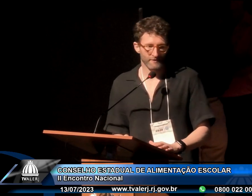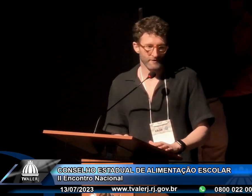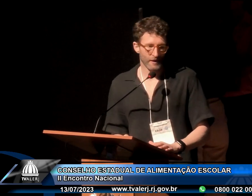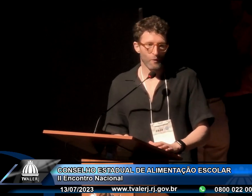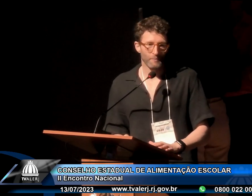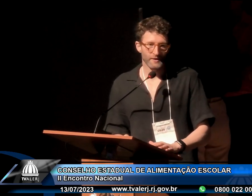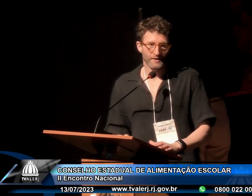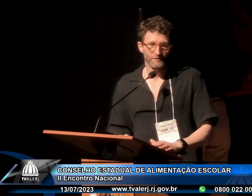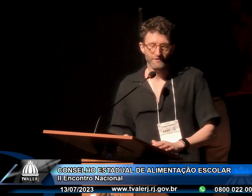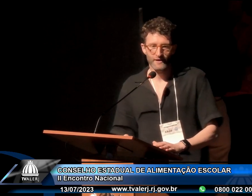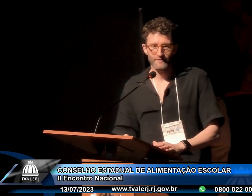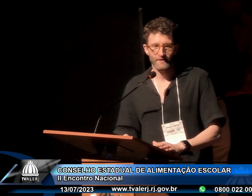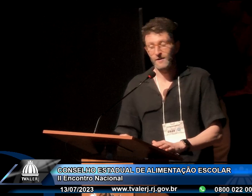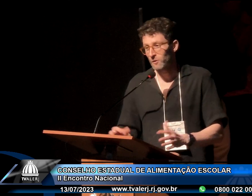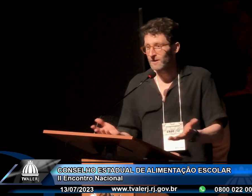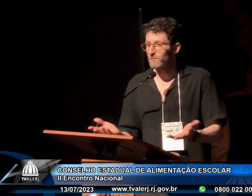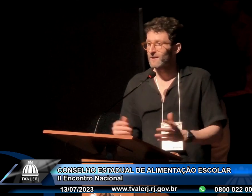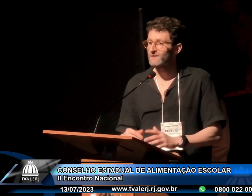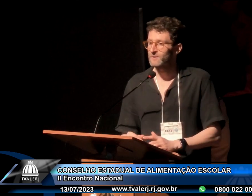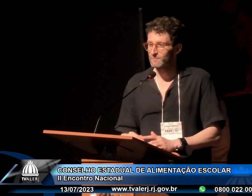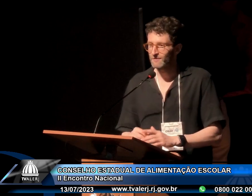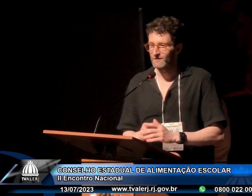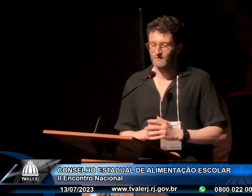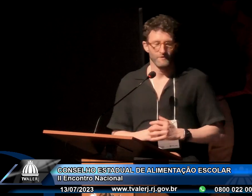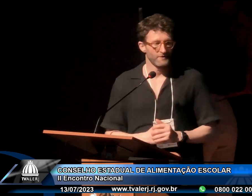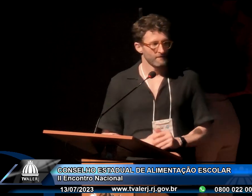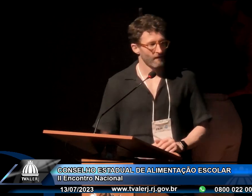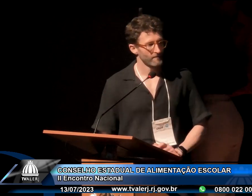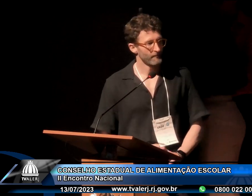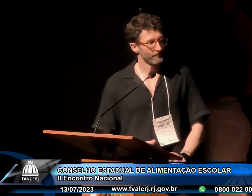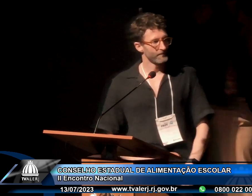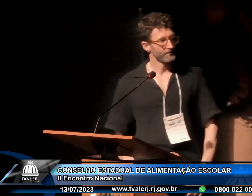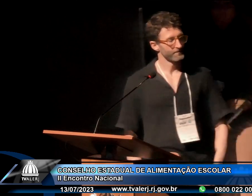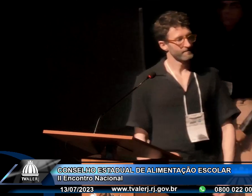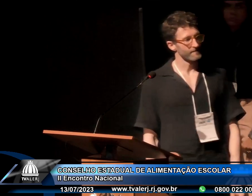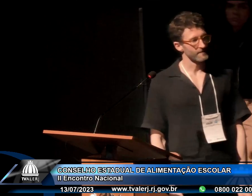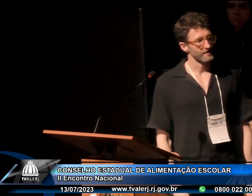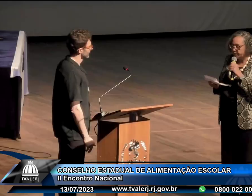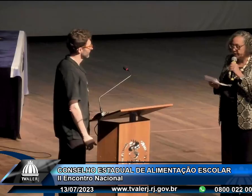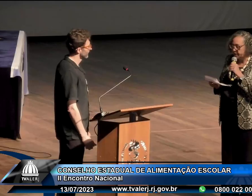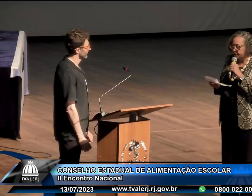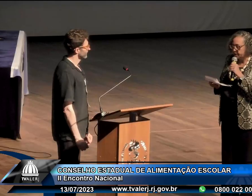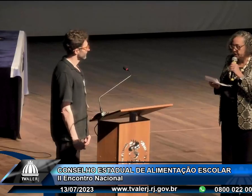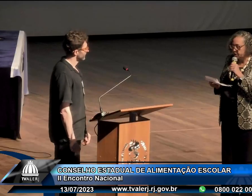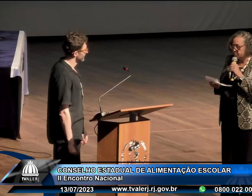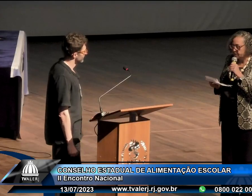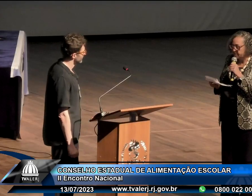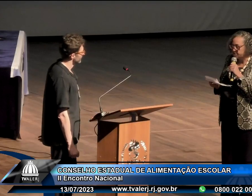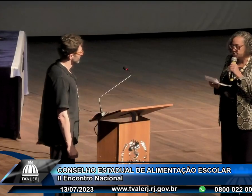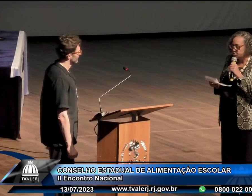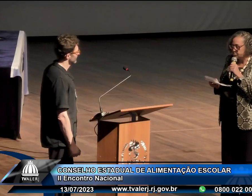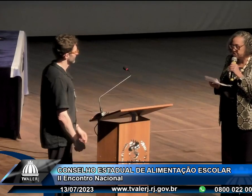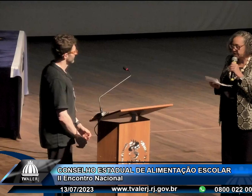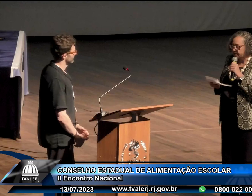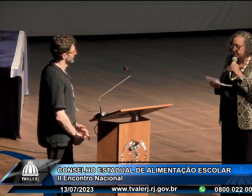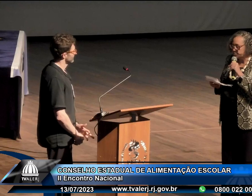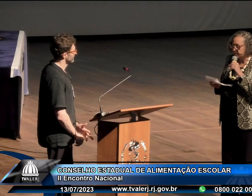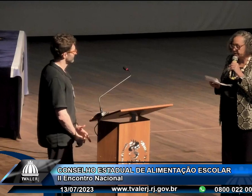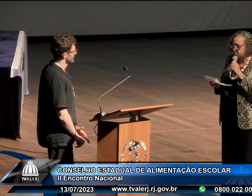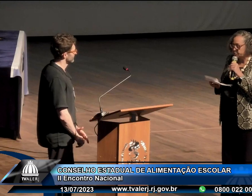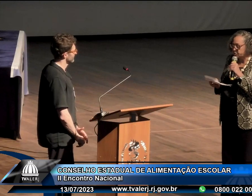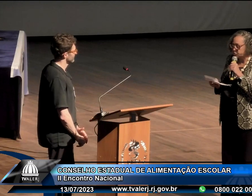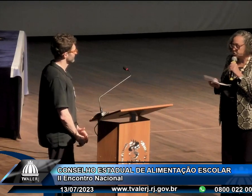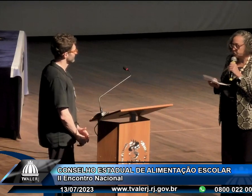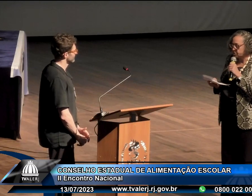cai precisa acompanhar f utilizar e colaborar sempre que possível como é que existe alguma estratégia